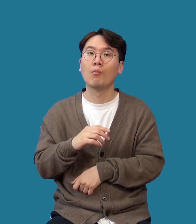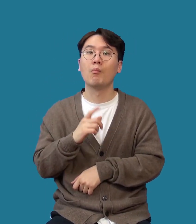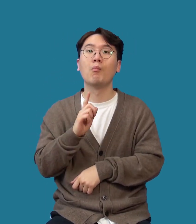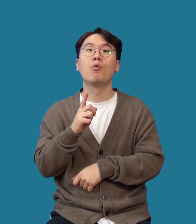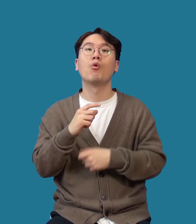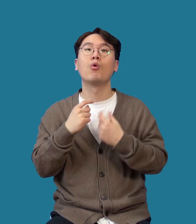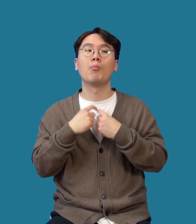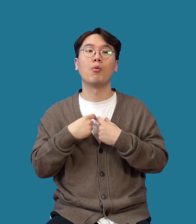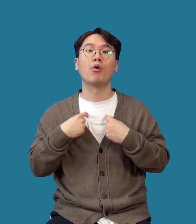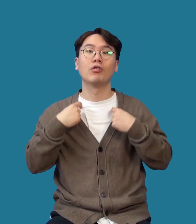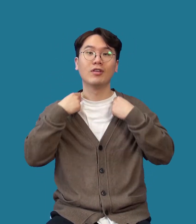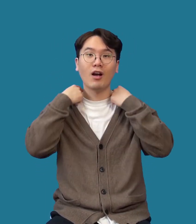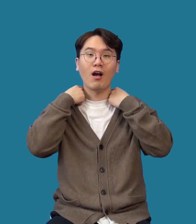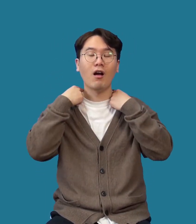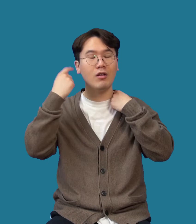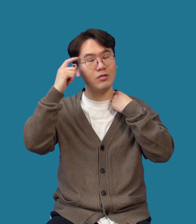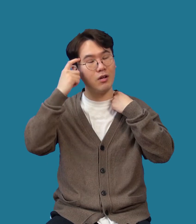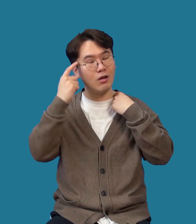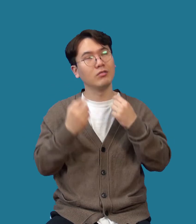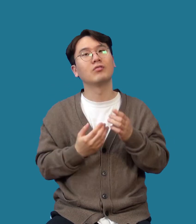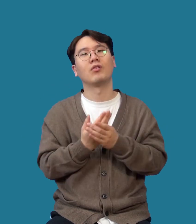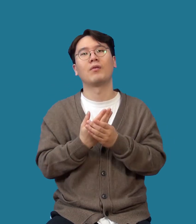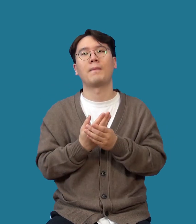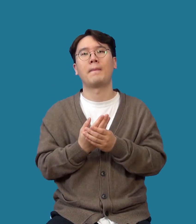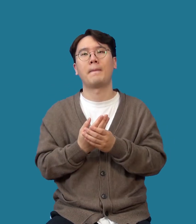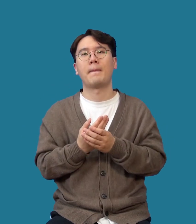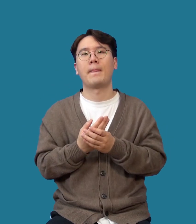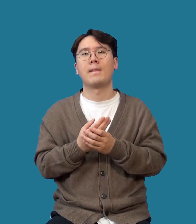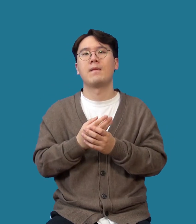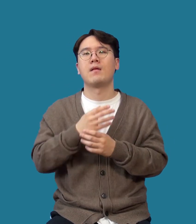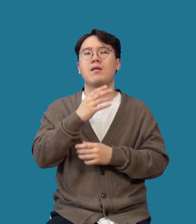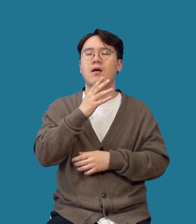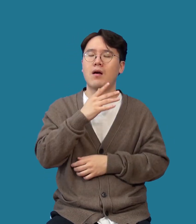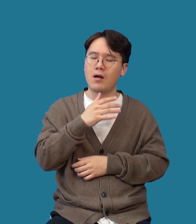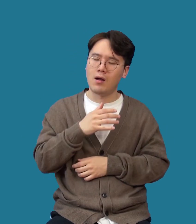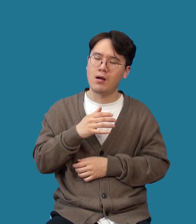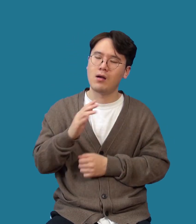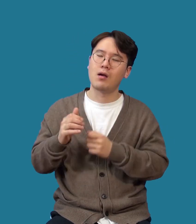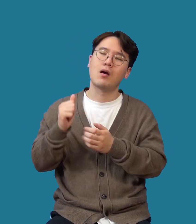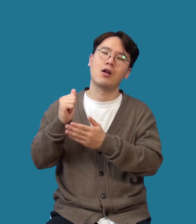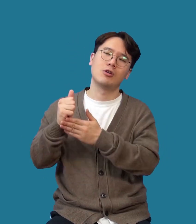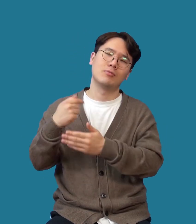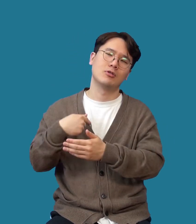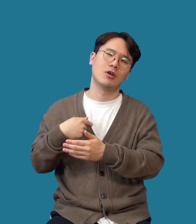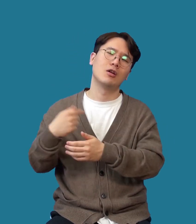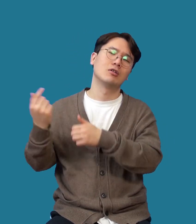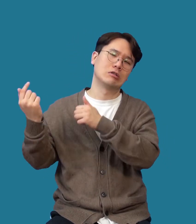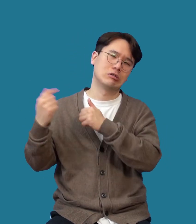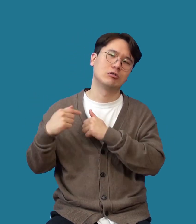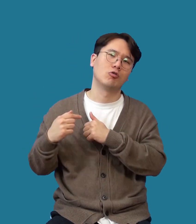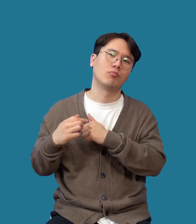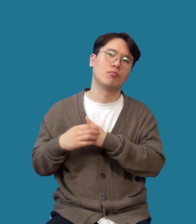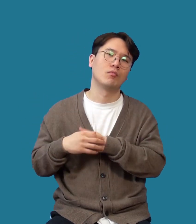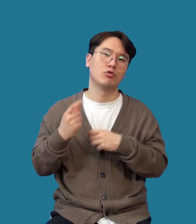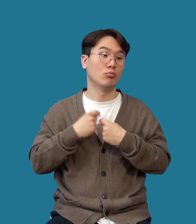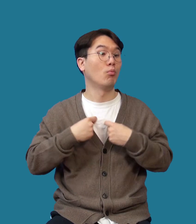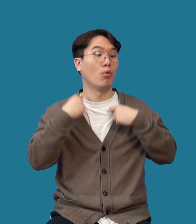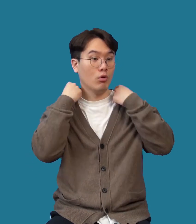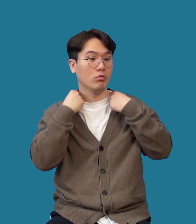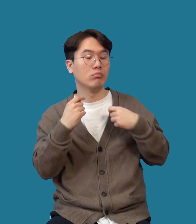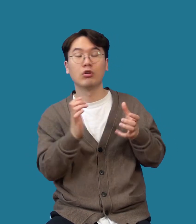좀 비싼 목걸이. 그래서 하나님이 이걸 지적하시는구나 깨닫고 그 목걸이를 친구에게